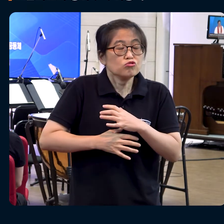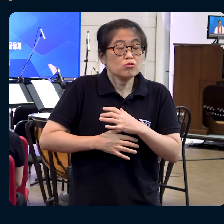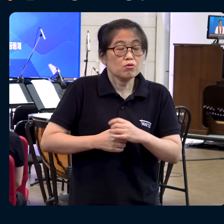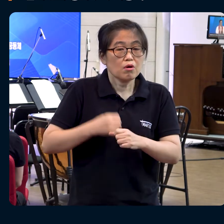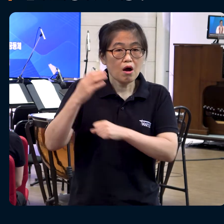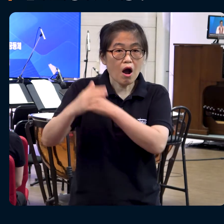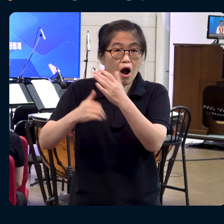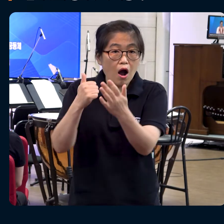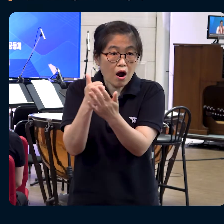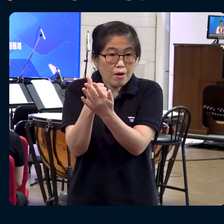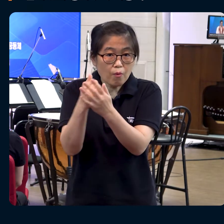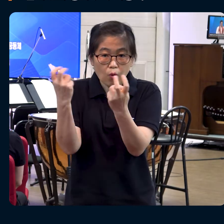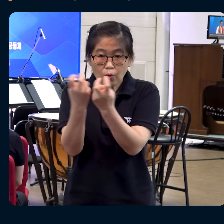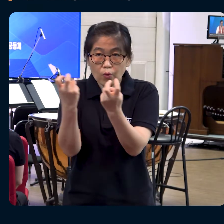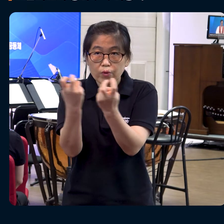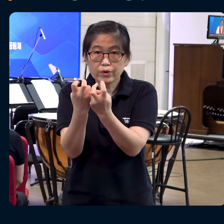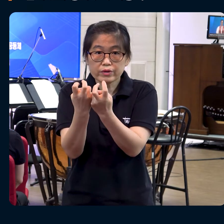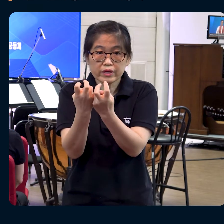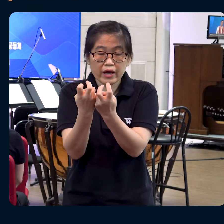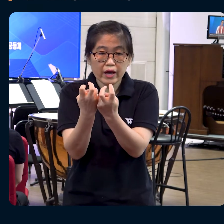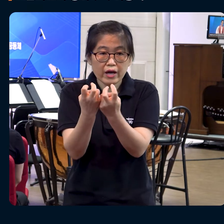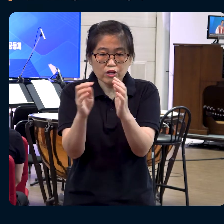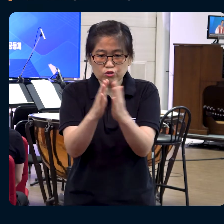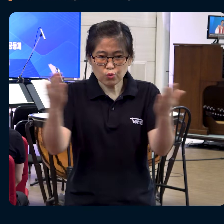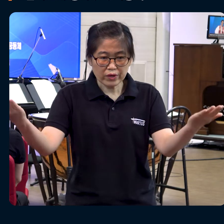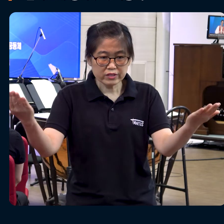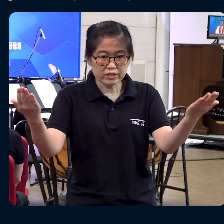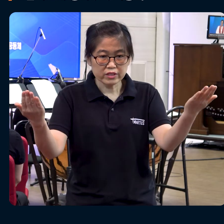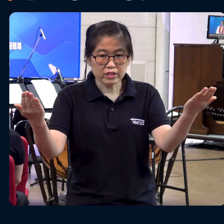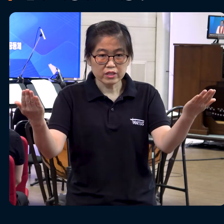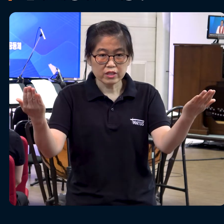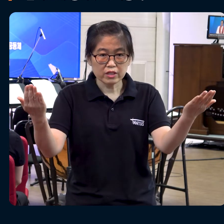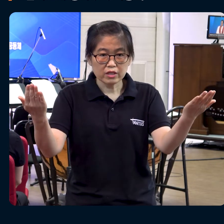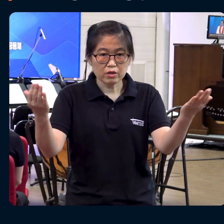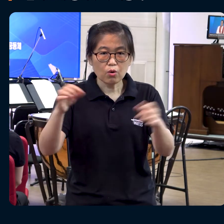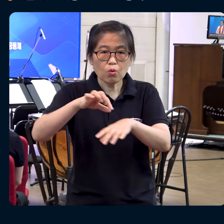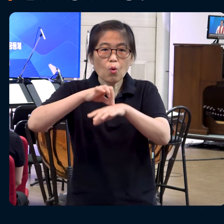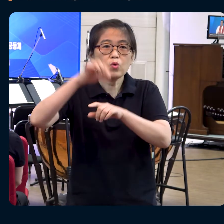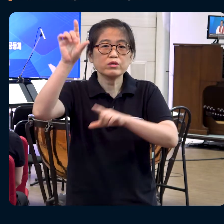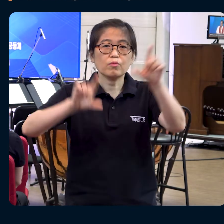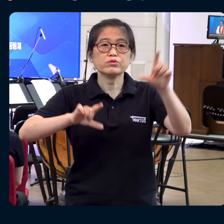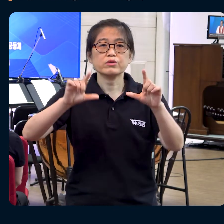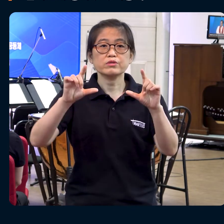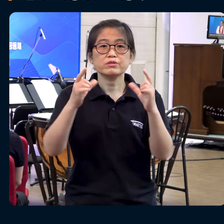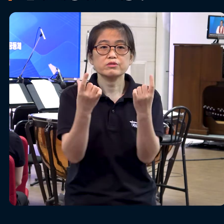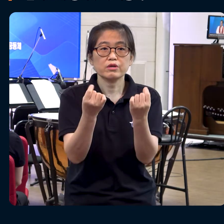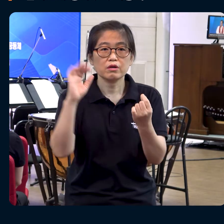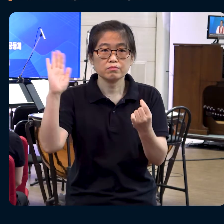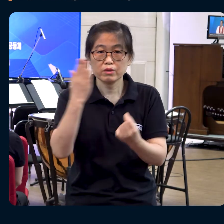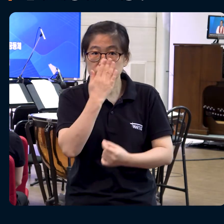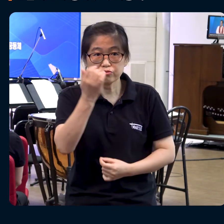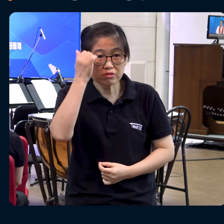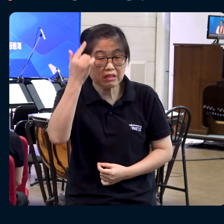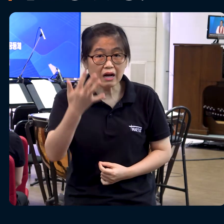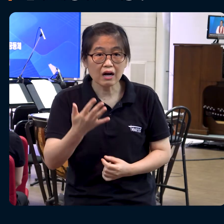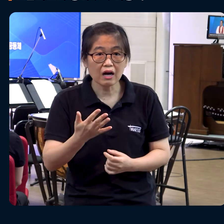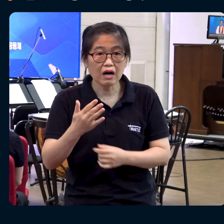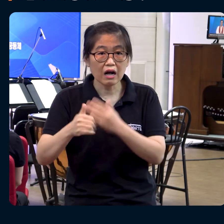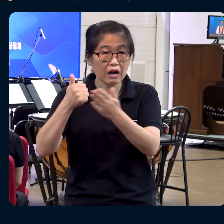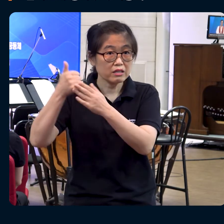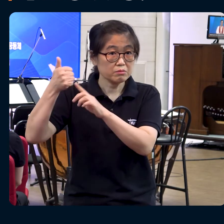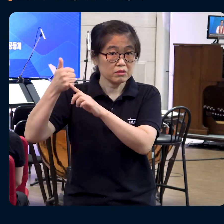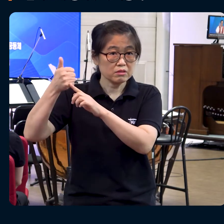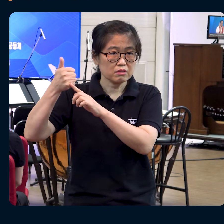이야기입니까? 어떻게 하나님이 이 쪼갠 고기같이 될 것이라는 저주를 받으실 수 있느냐, 이게 어떻게